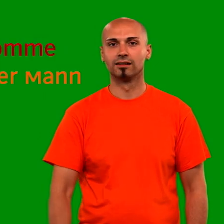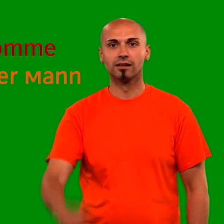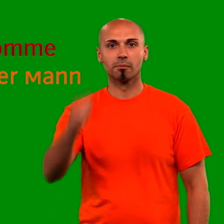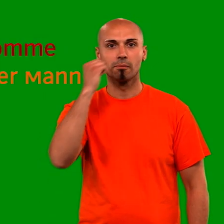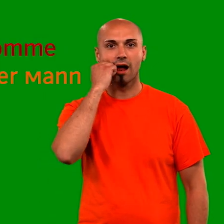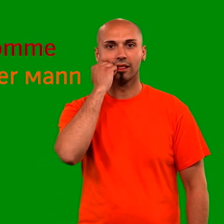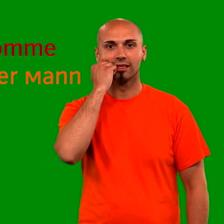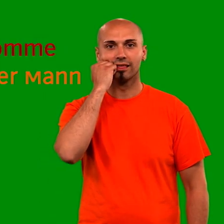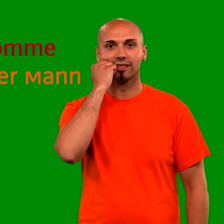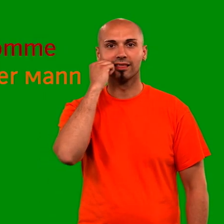Mama.